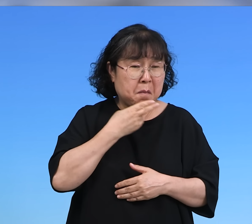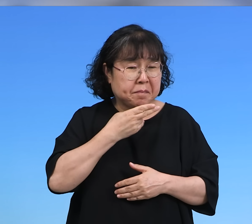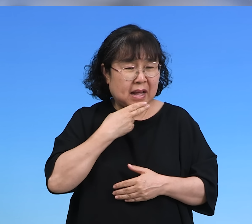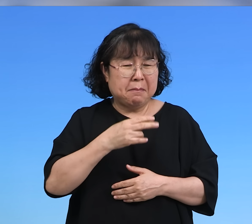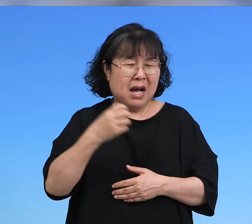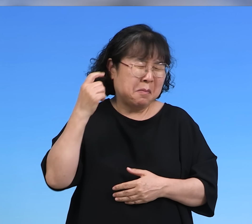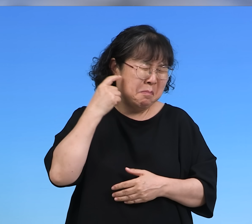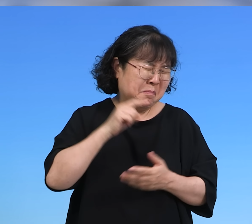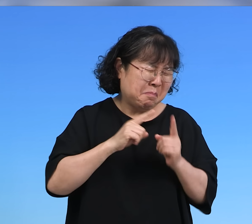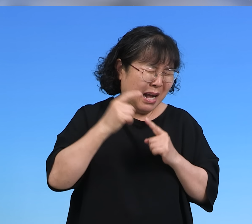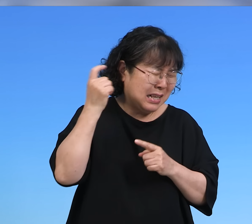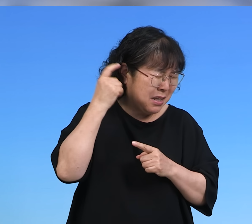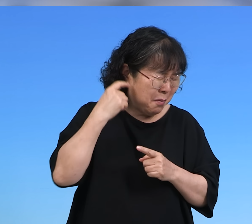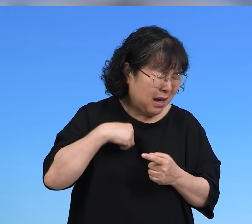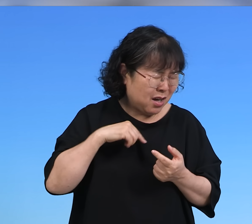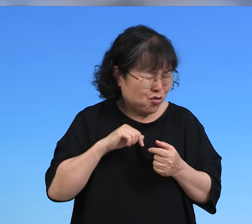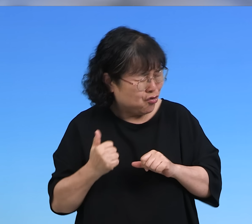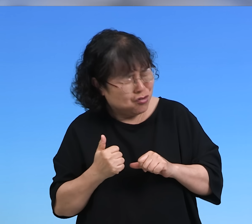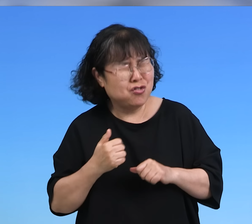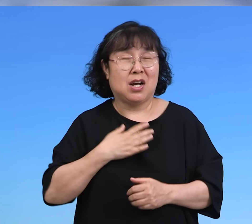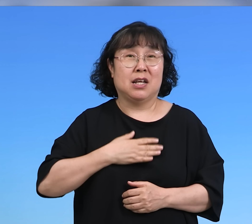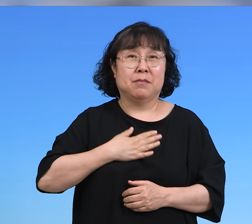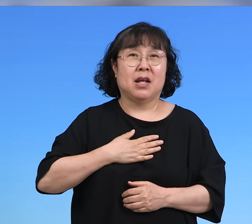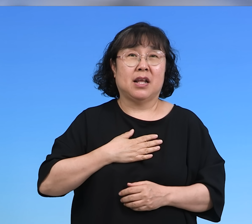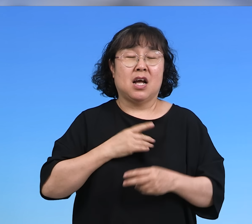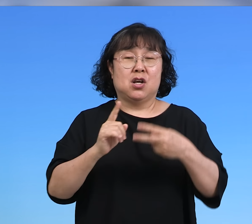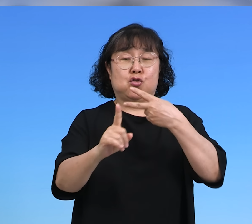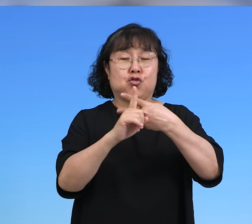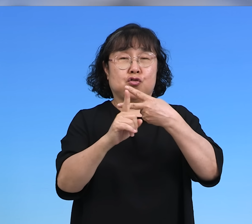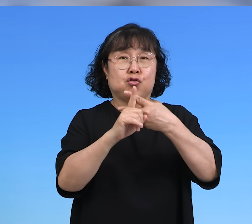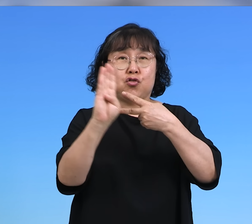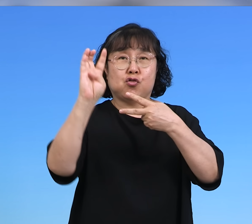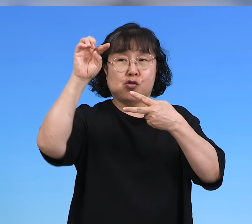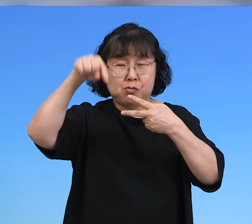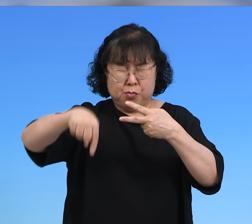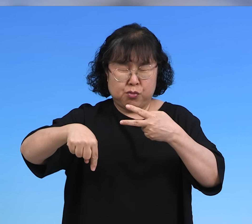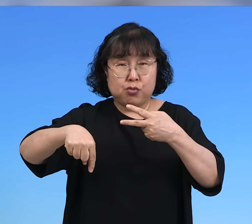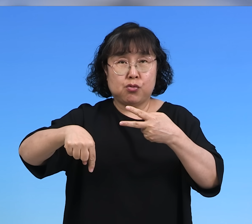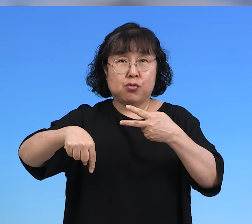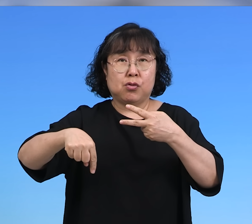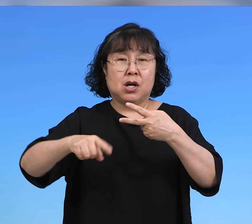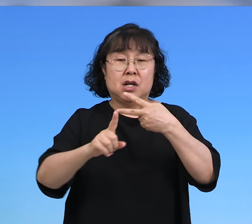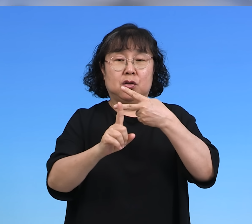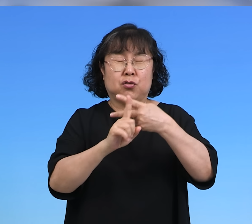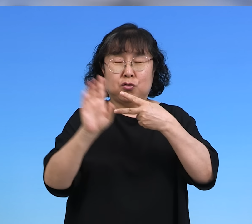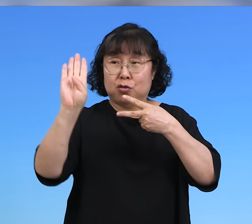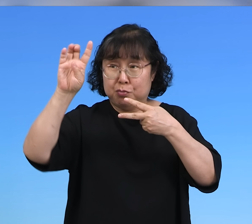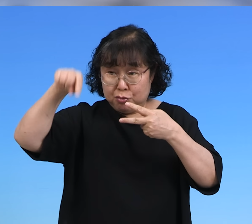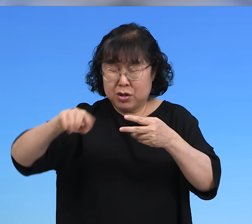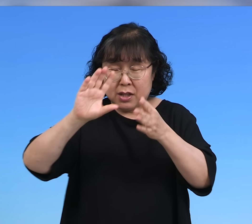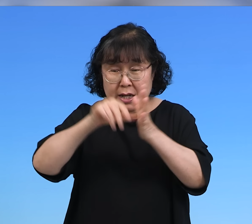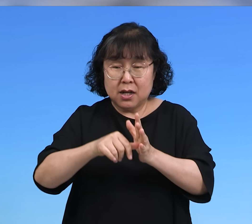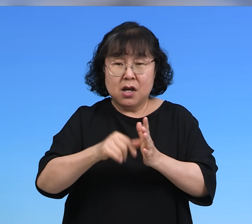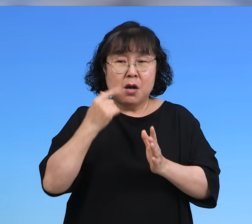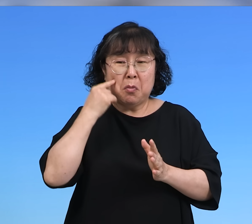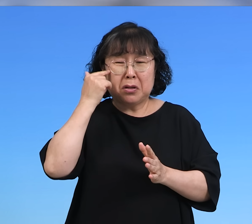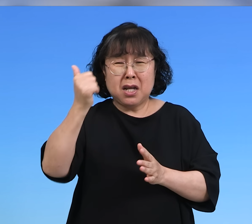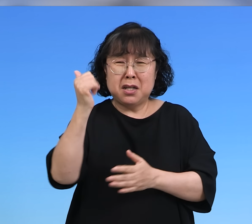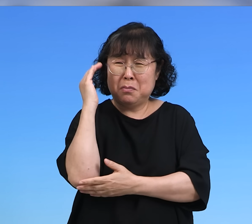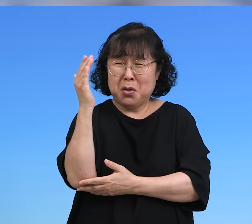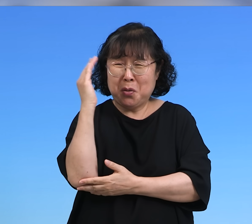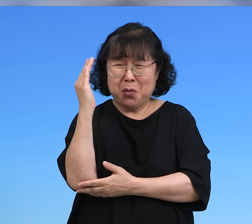나 죽는 줄 알았습니다. 내가 중동부 할 때는 막 우리 중동부 애들이 목사님은 설교가 깊어서 졸려 죽겠다고 막